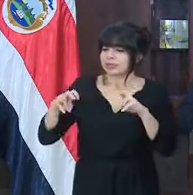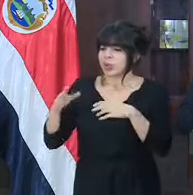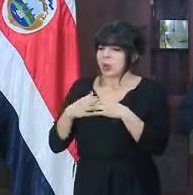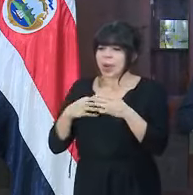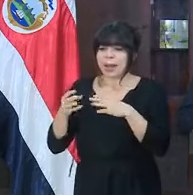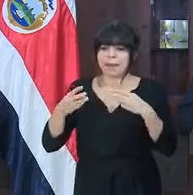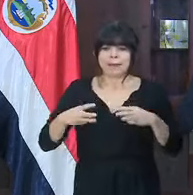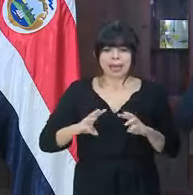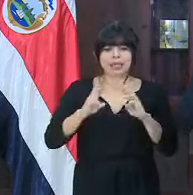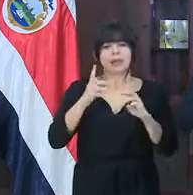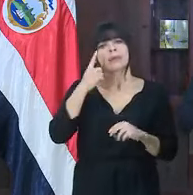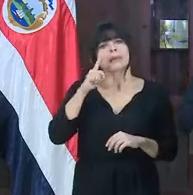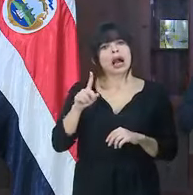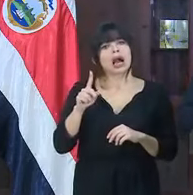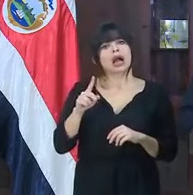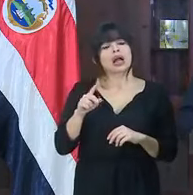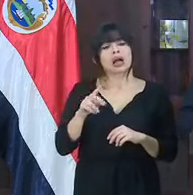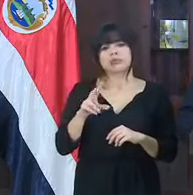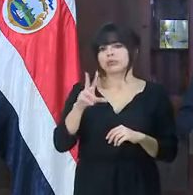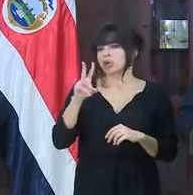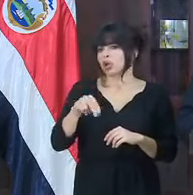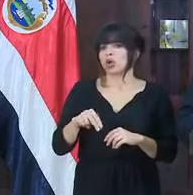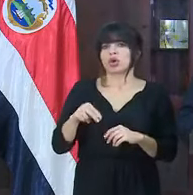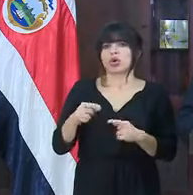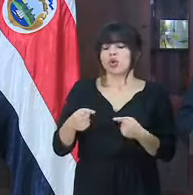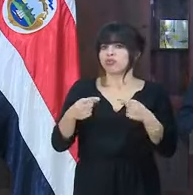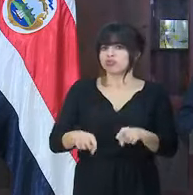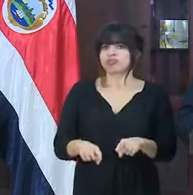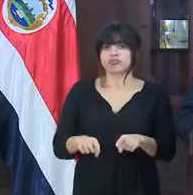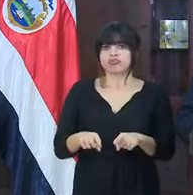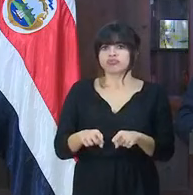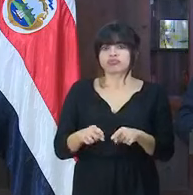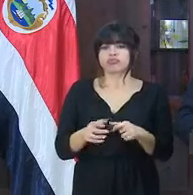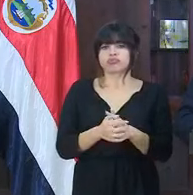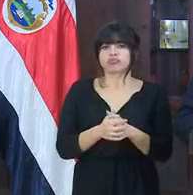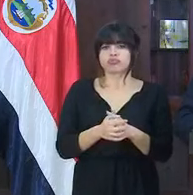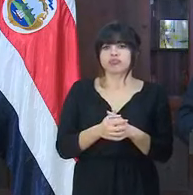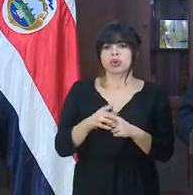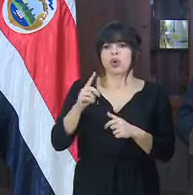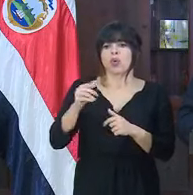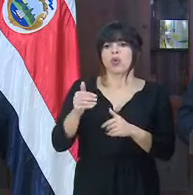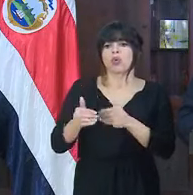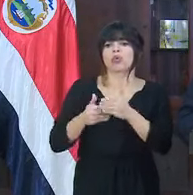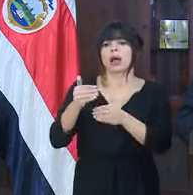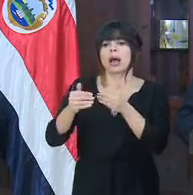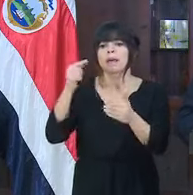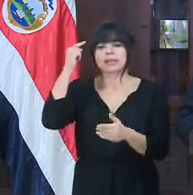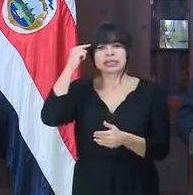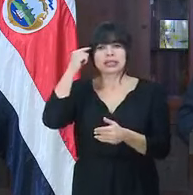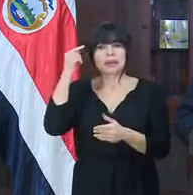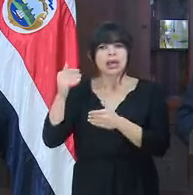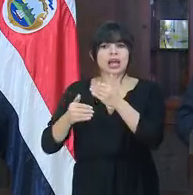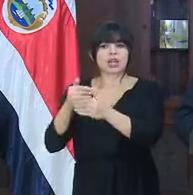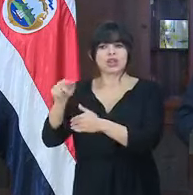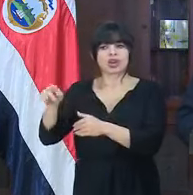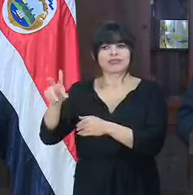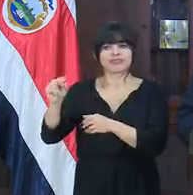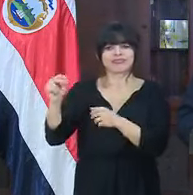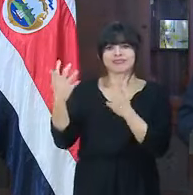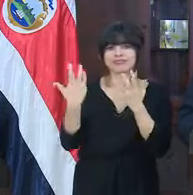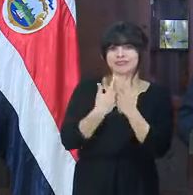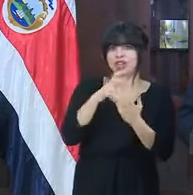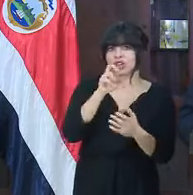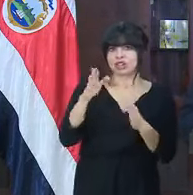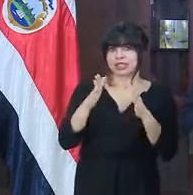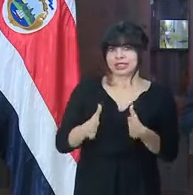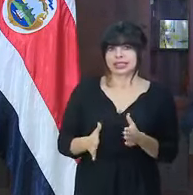medidas para efecto de que no se caiga en una corriente de pensamiento que claramente no responde con el